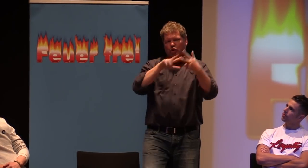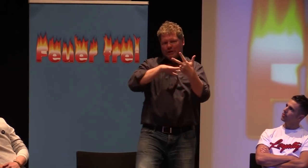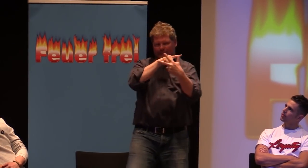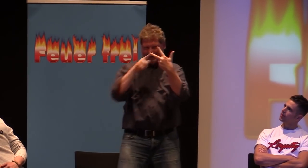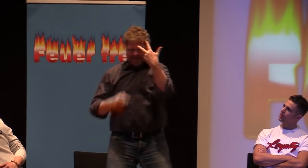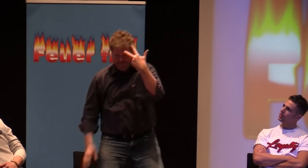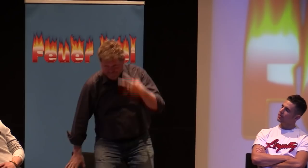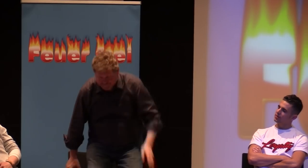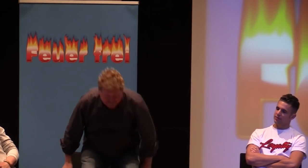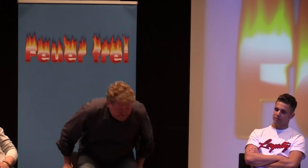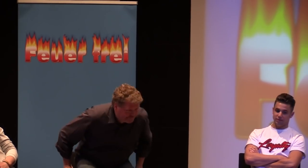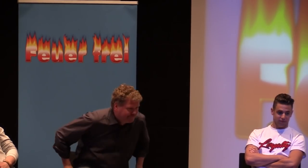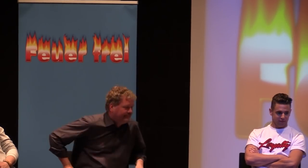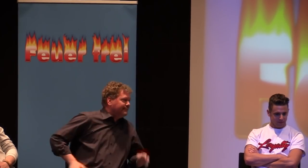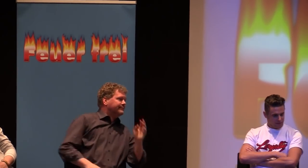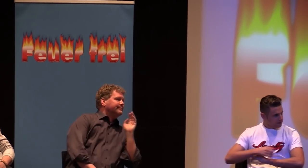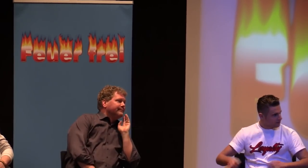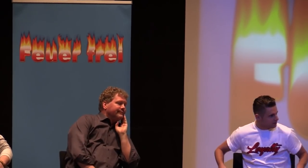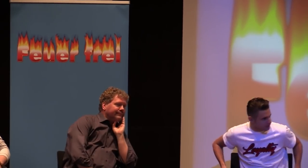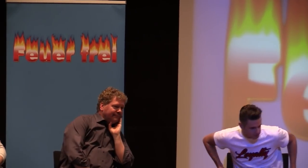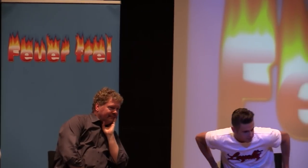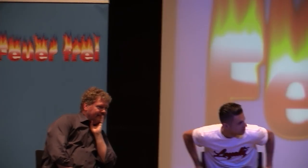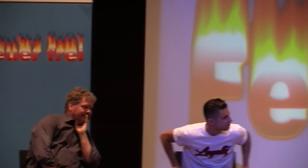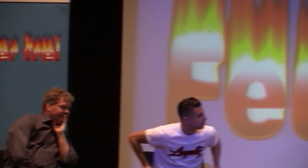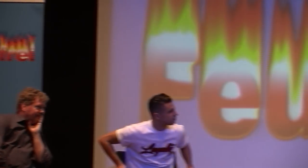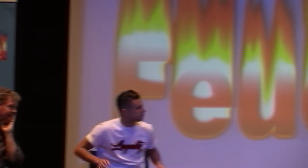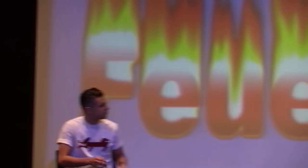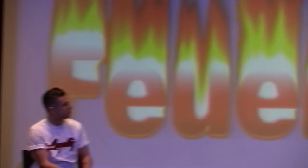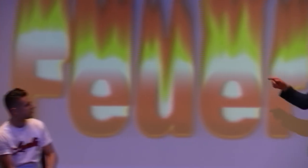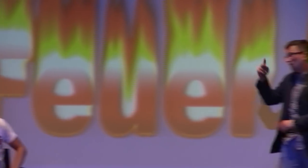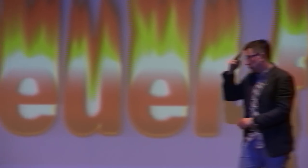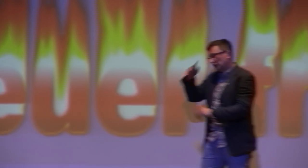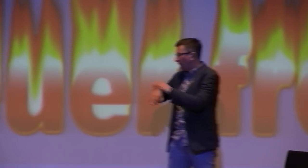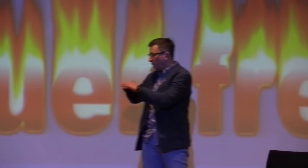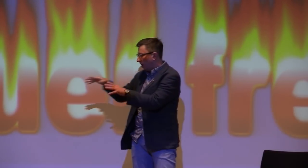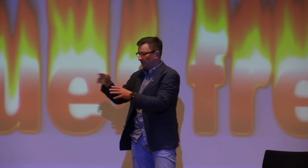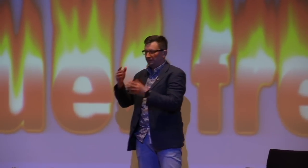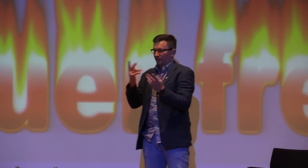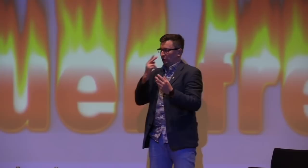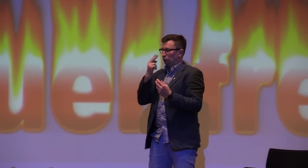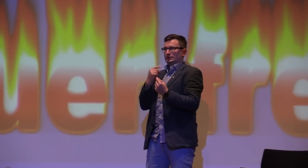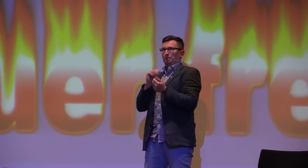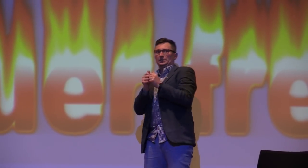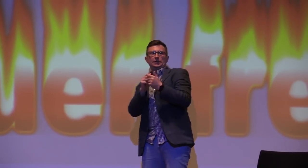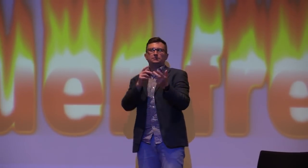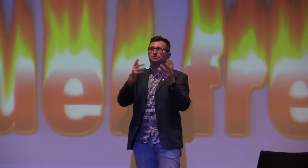auch gar nicht mehr im Verein Mitglied sind oder halt auch bei verschiedenen Messen. Aber nur ganz kurz, ne? Ja, ich verstehe, was du